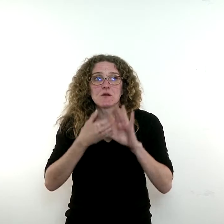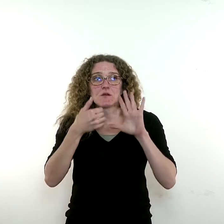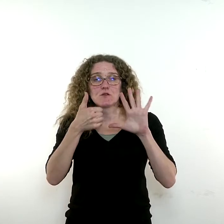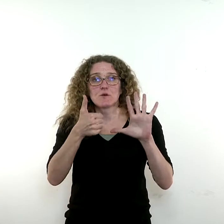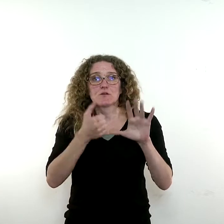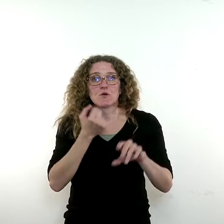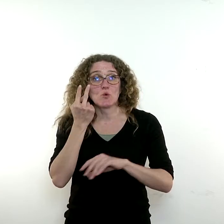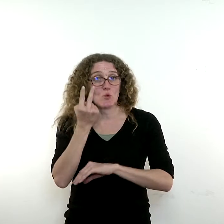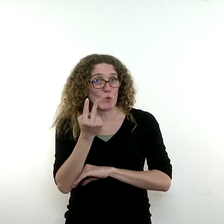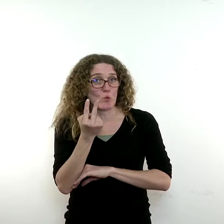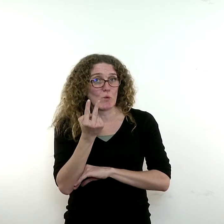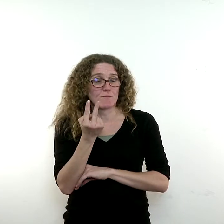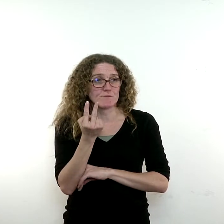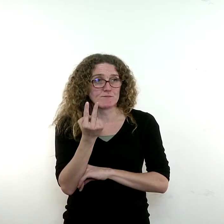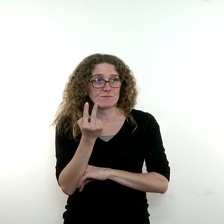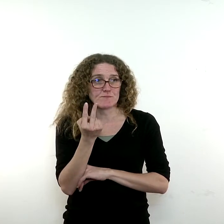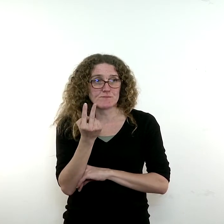Affaire 62,